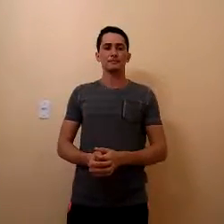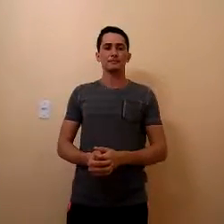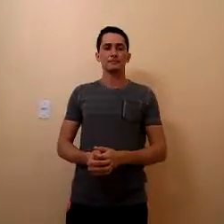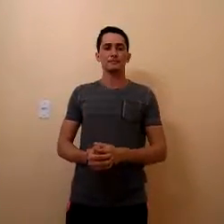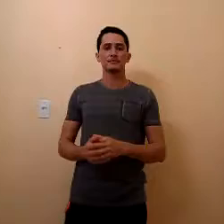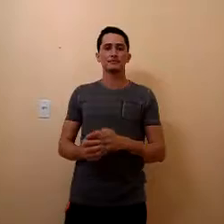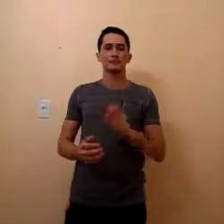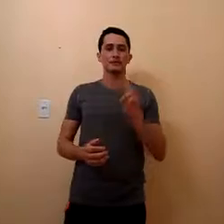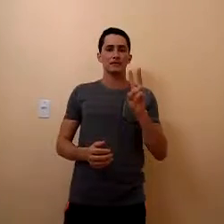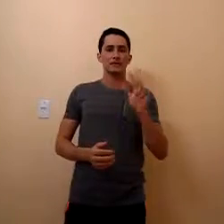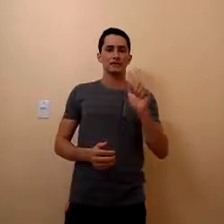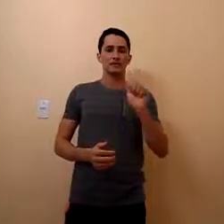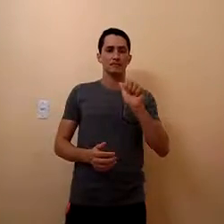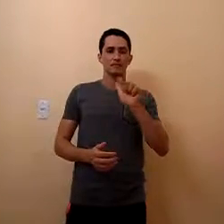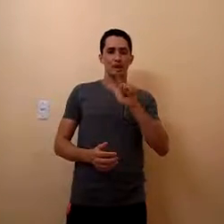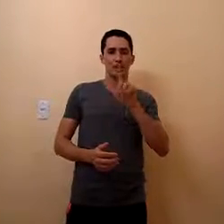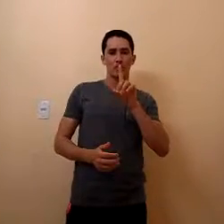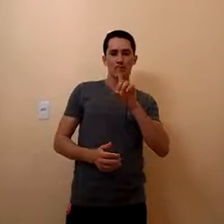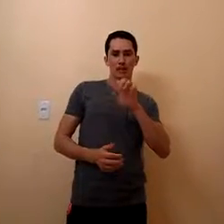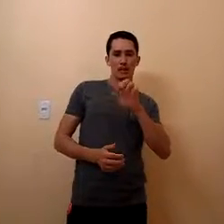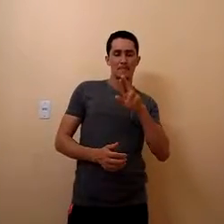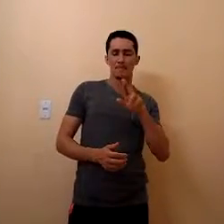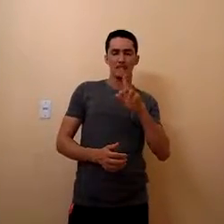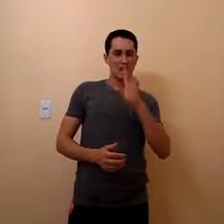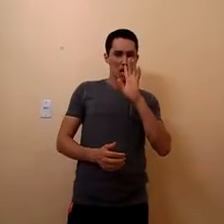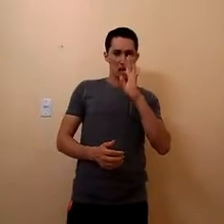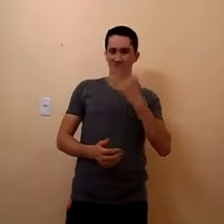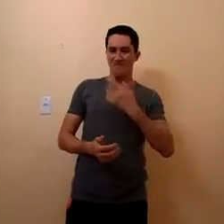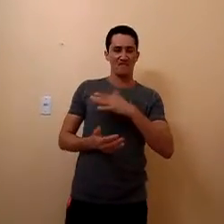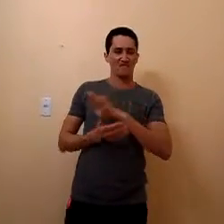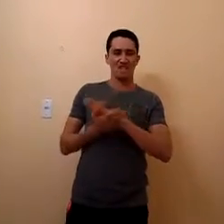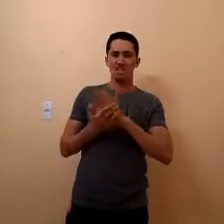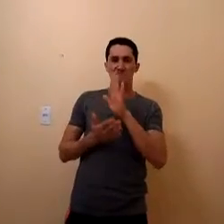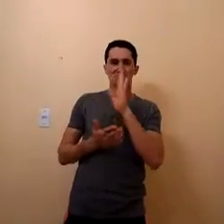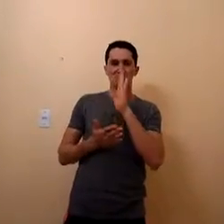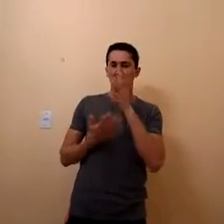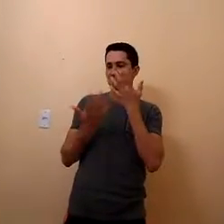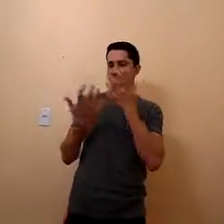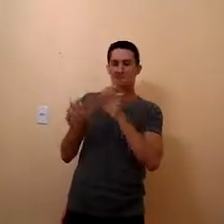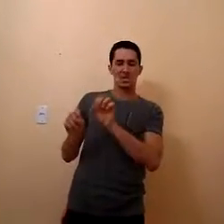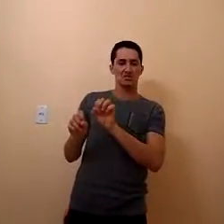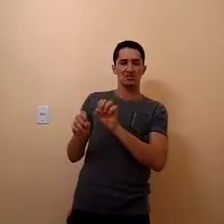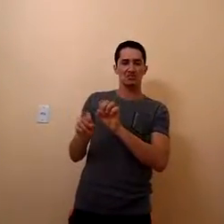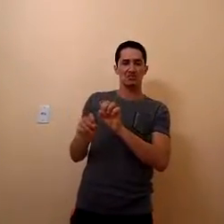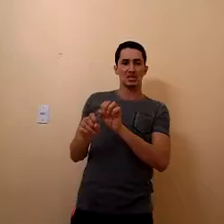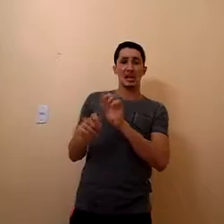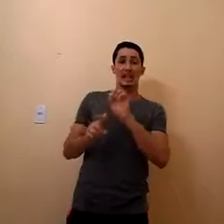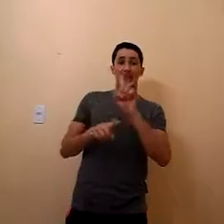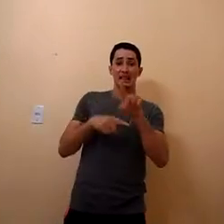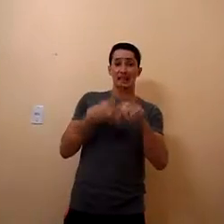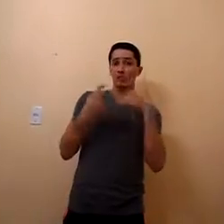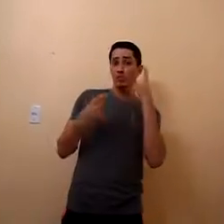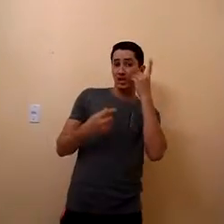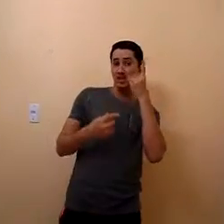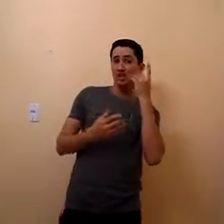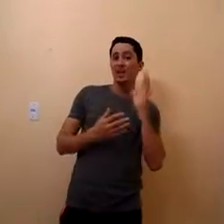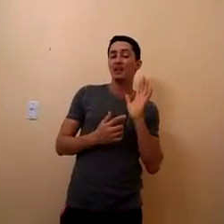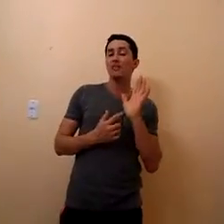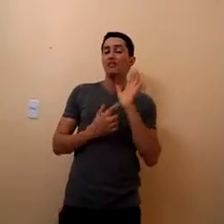Valdemir João de Souza nega a participação na chacina. A defesa diz que ele vai se apresentar à justiça quando conseguir a suspensão do mandado